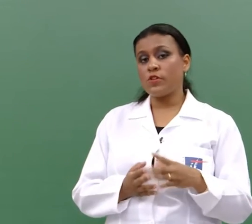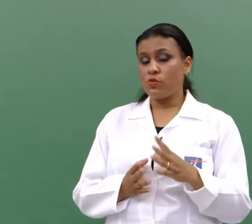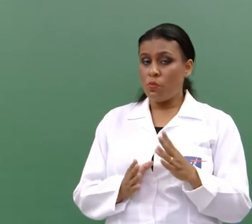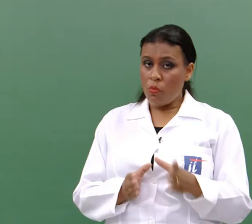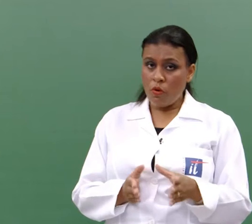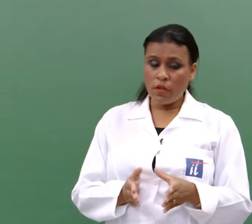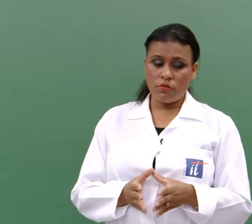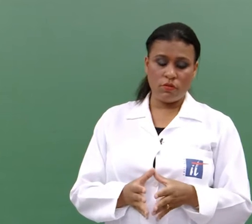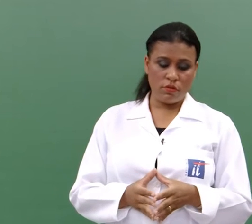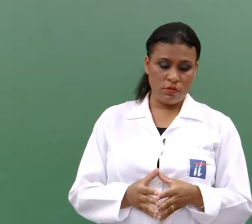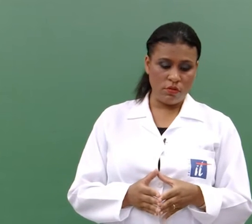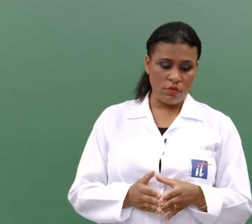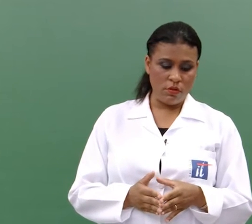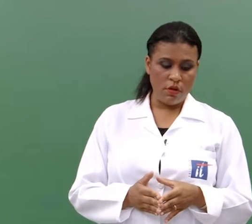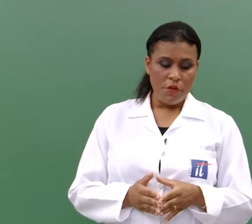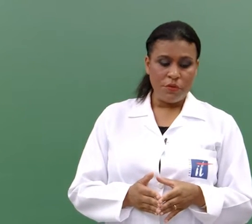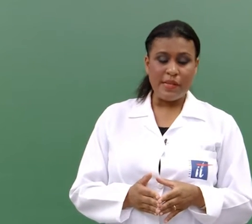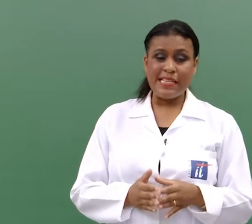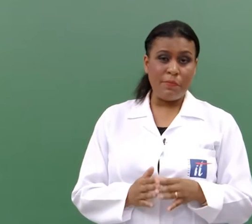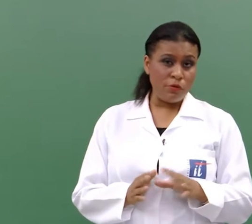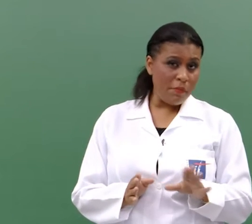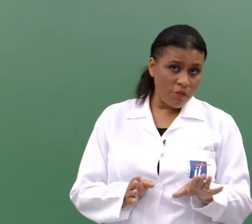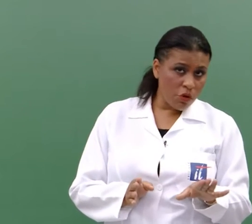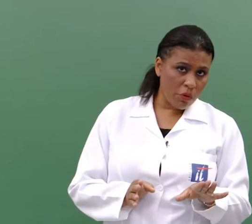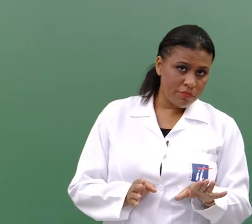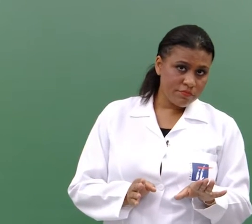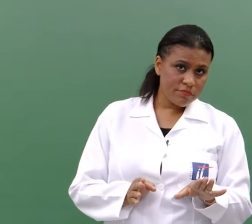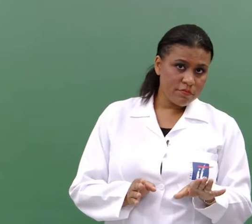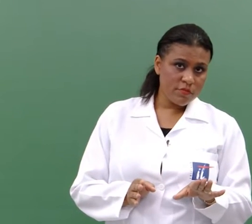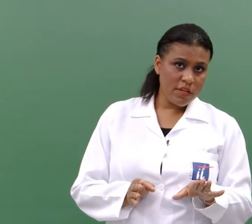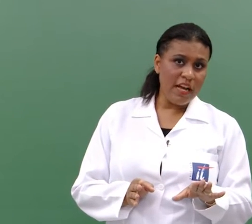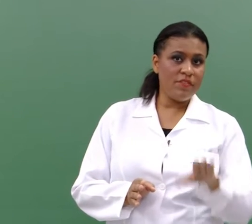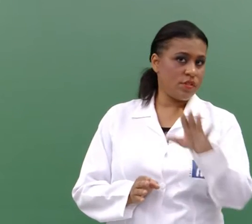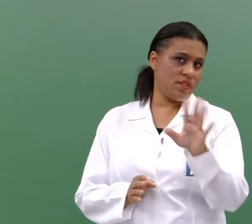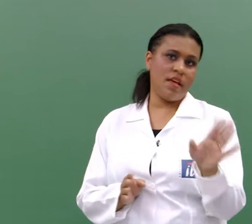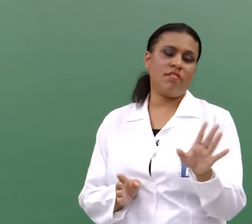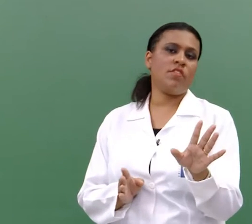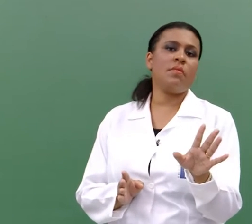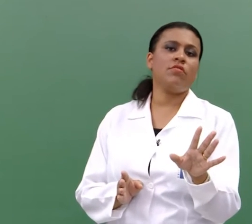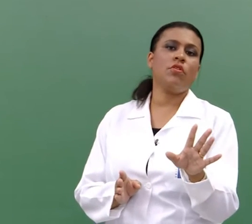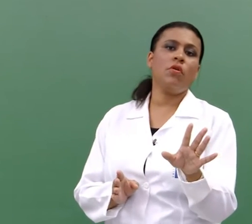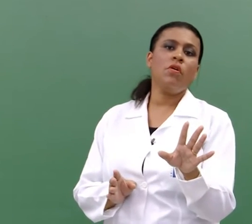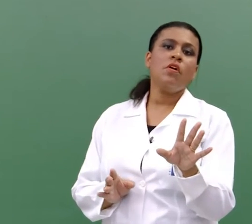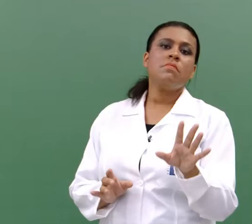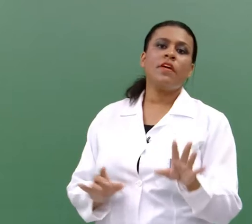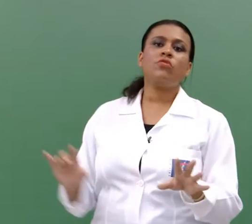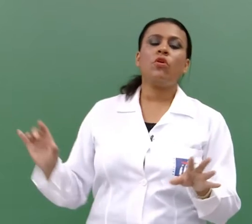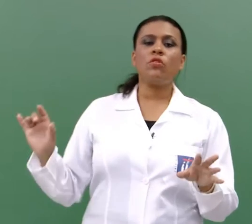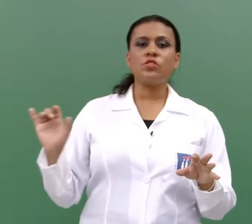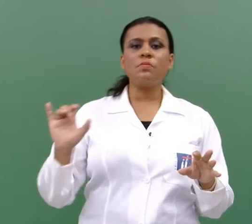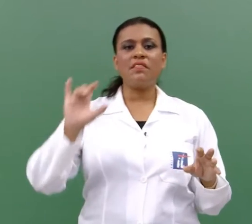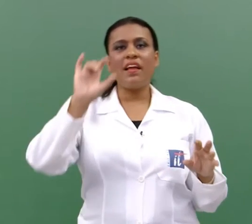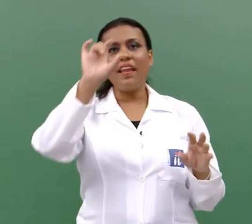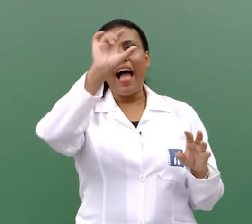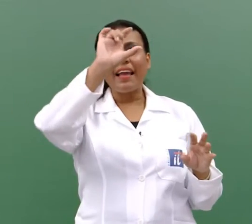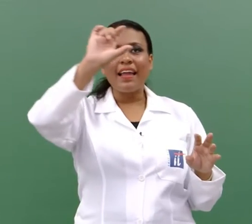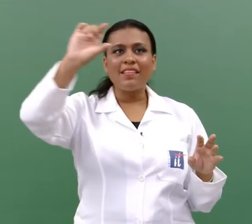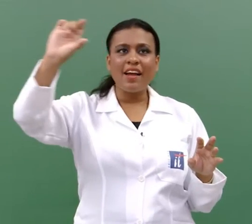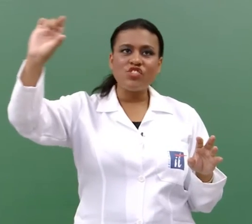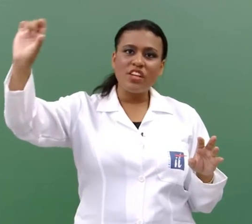gosto muito do exemplo do metrô, né? Você entra no metrô. Metrô costuma ter lá aquela tarjeta